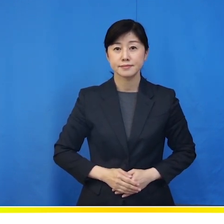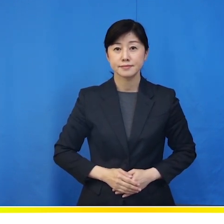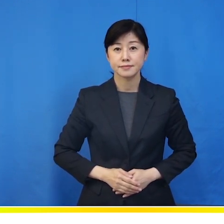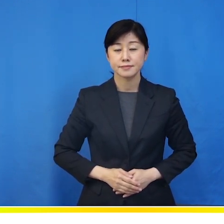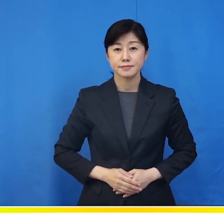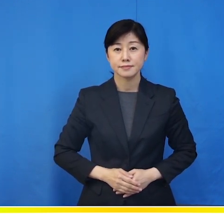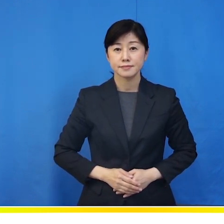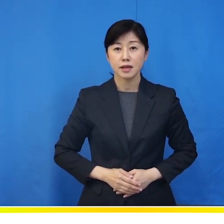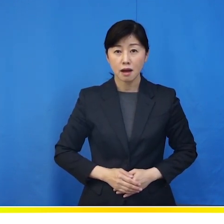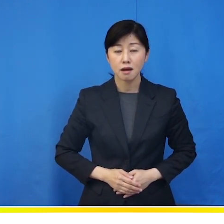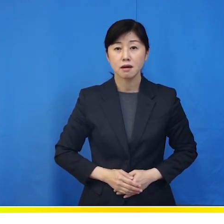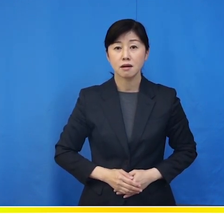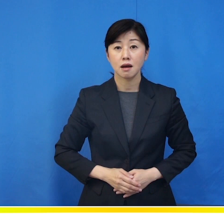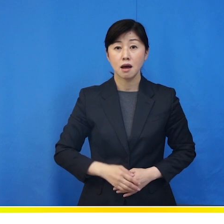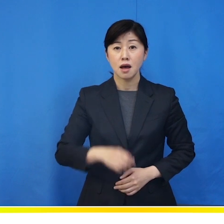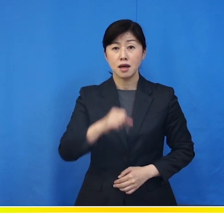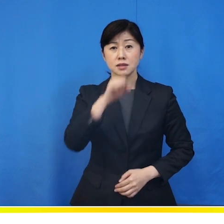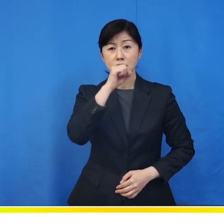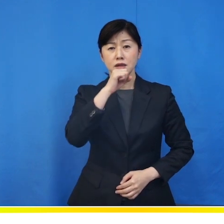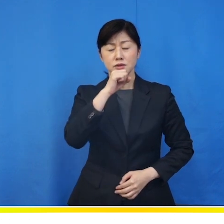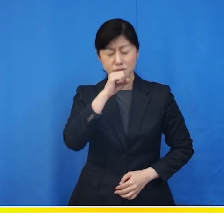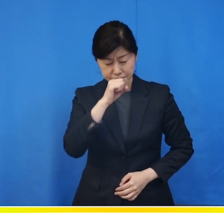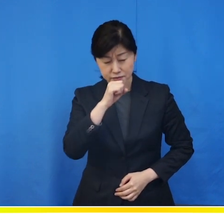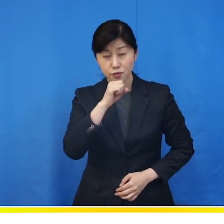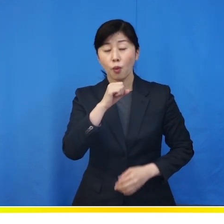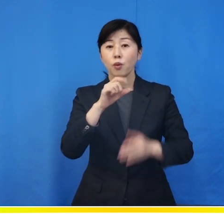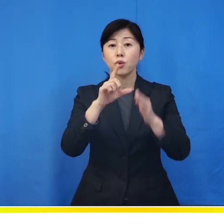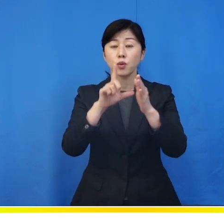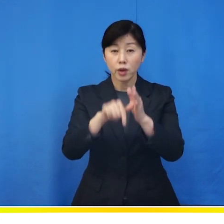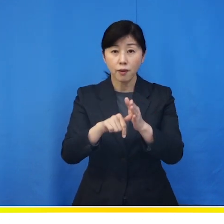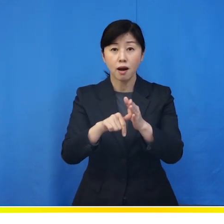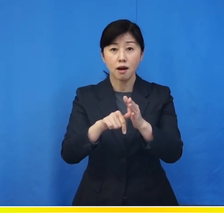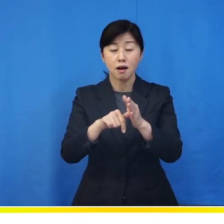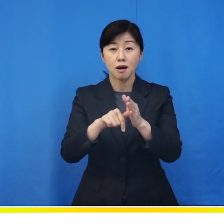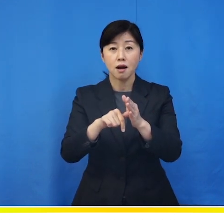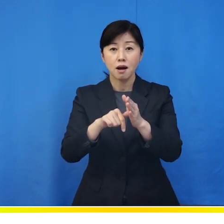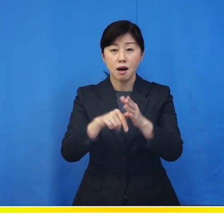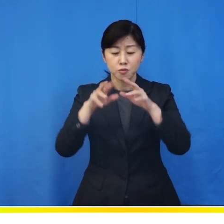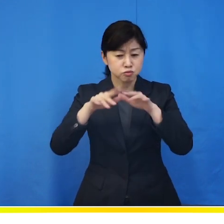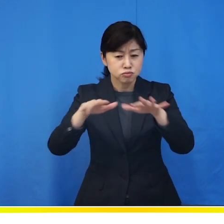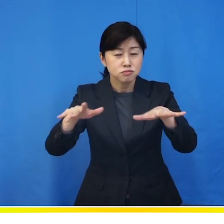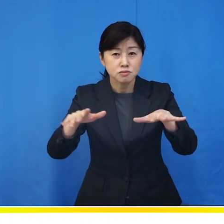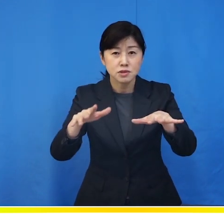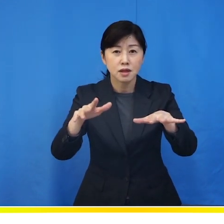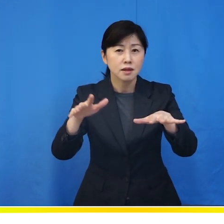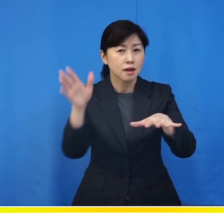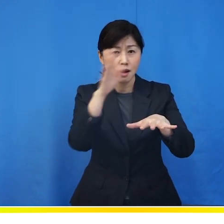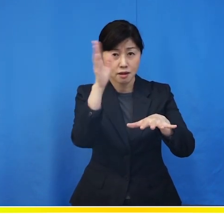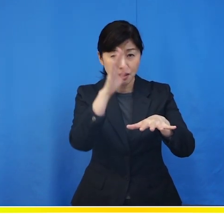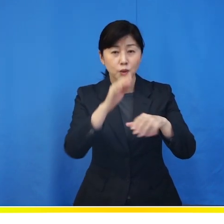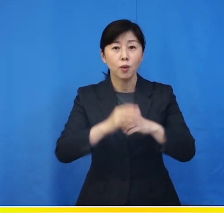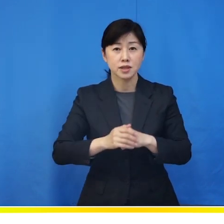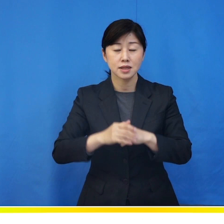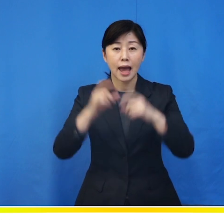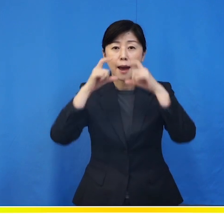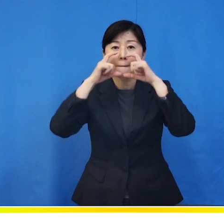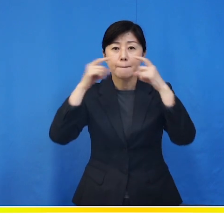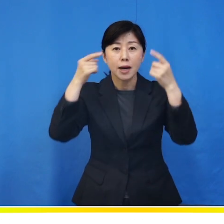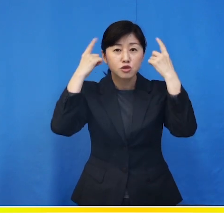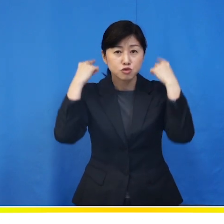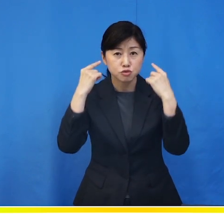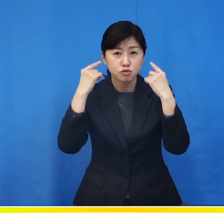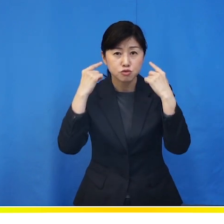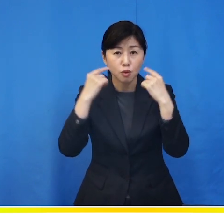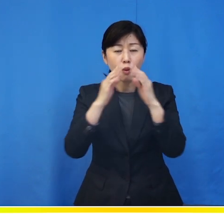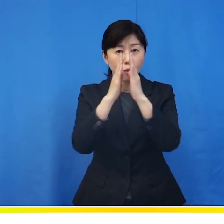また咳やくしゃみが出るときは周囲にうつさないためにマスクをしましょう